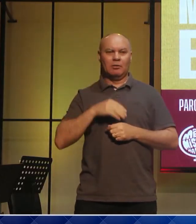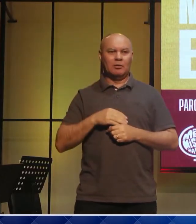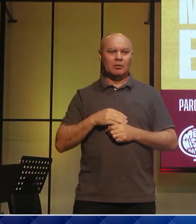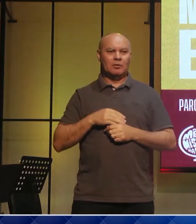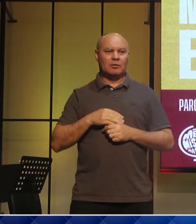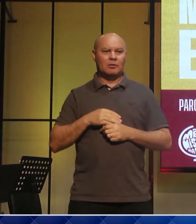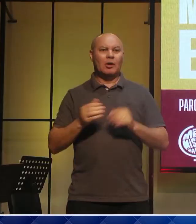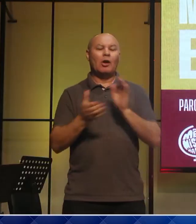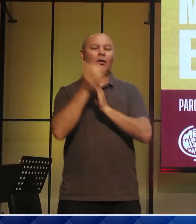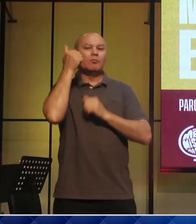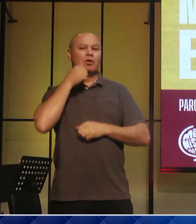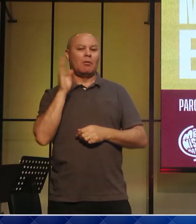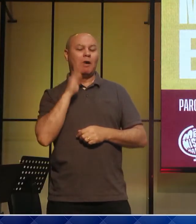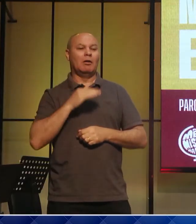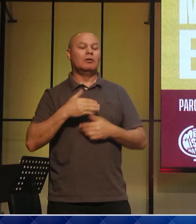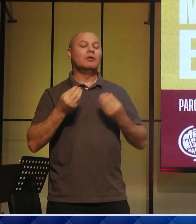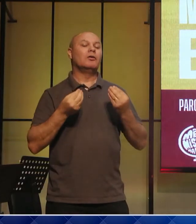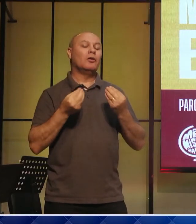chato?